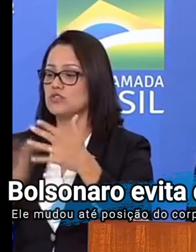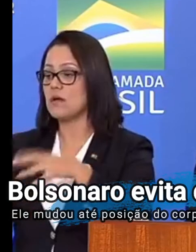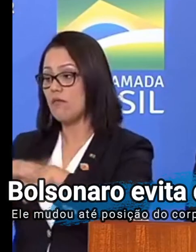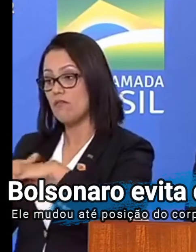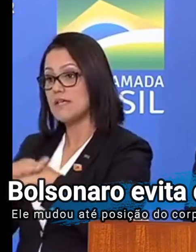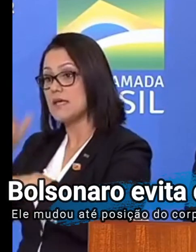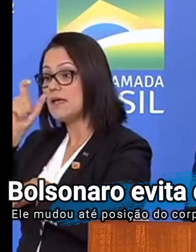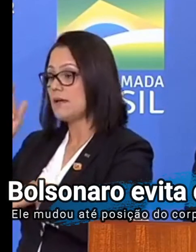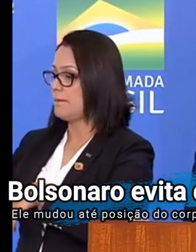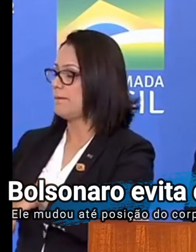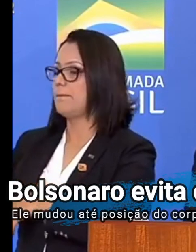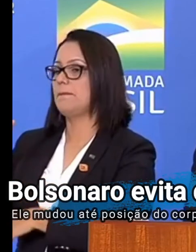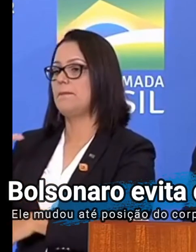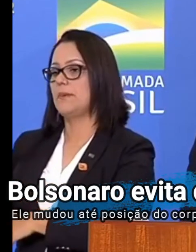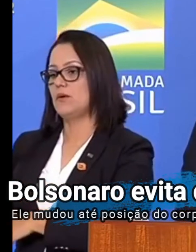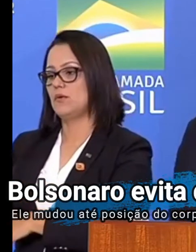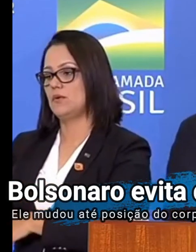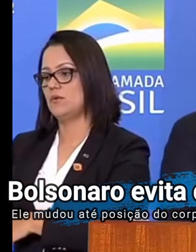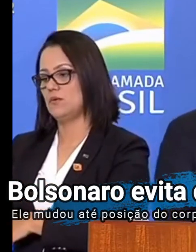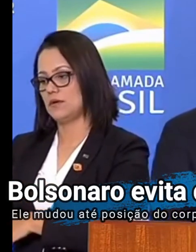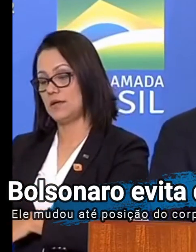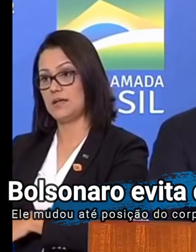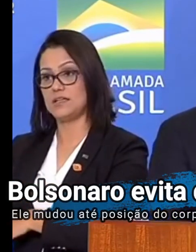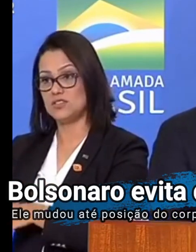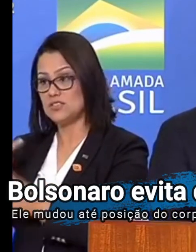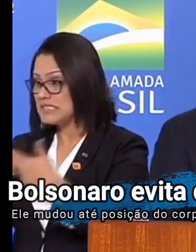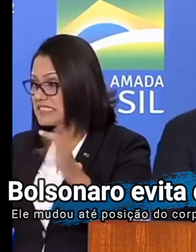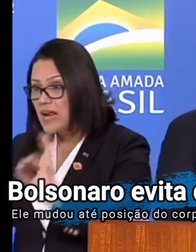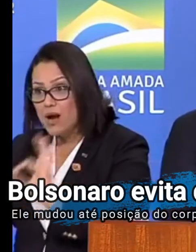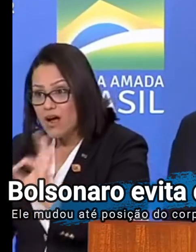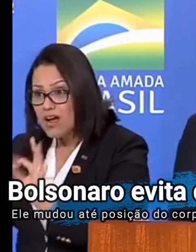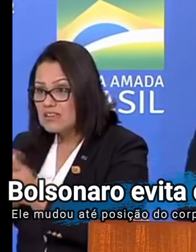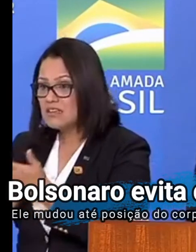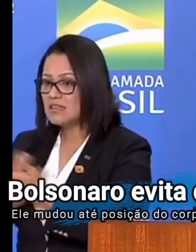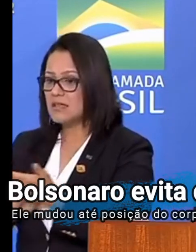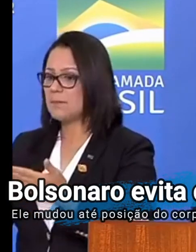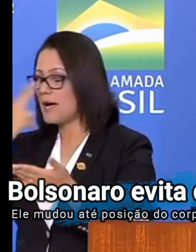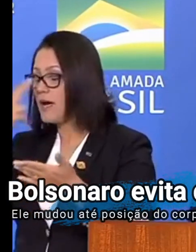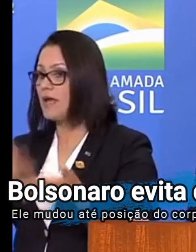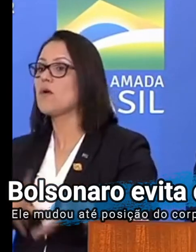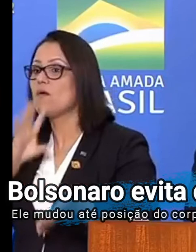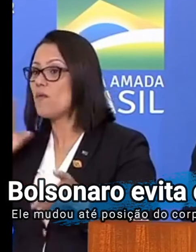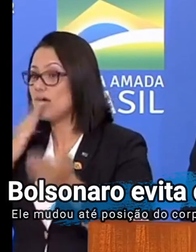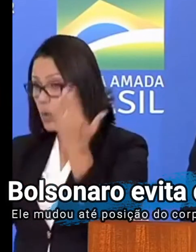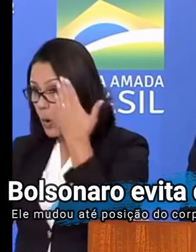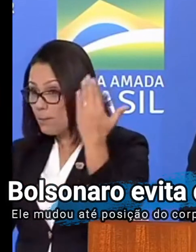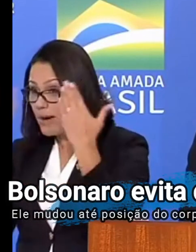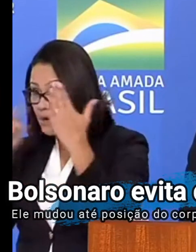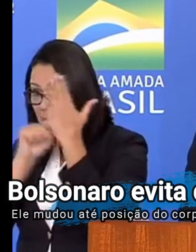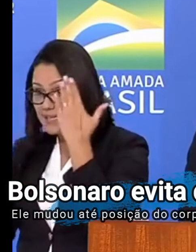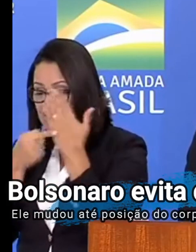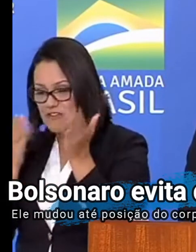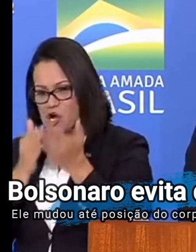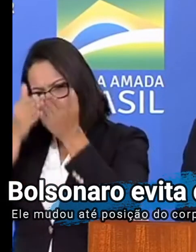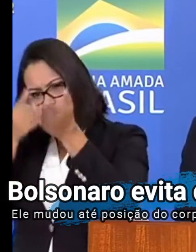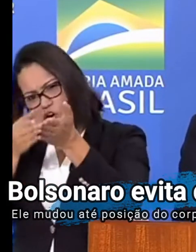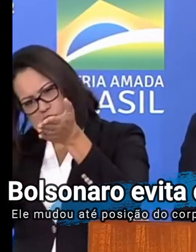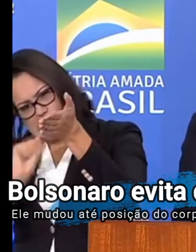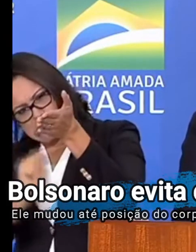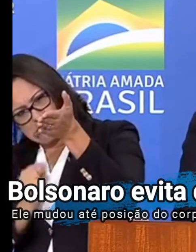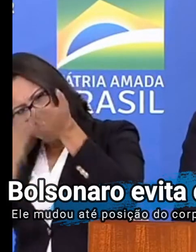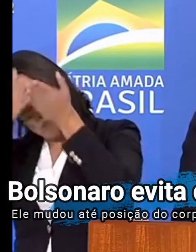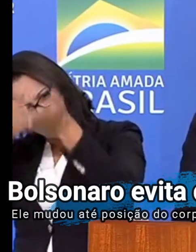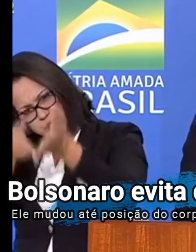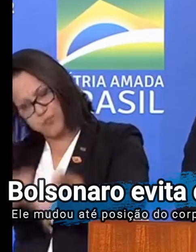guedes porque seria uma rachadura no num transatlântico nós devemos da nbta